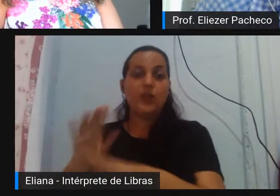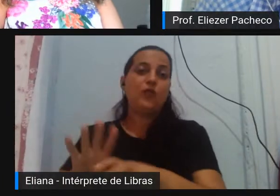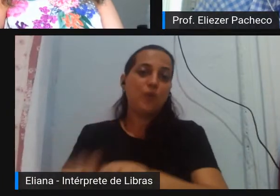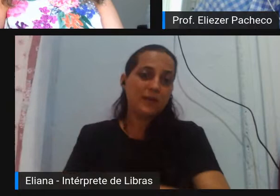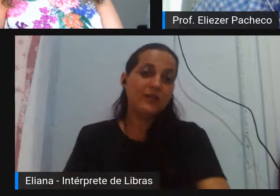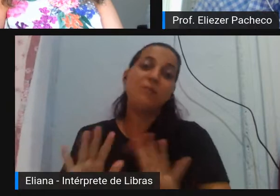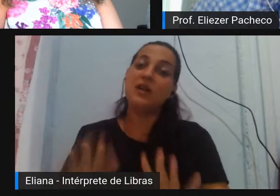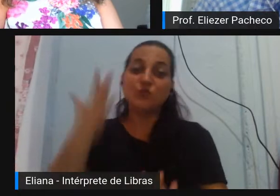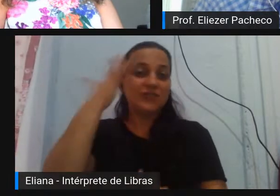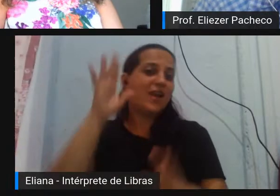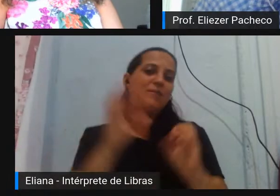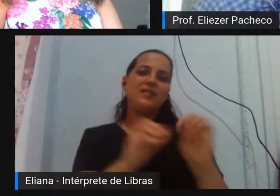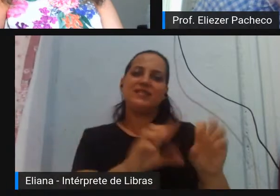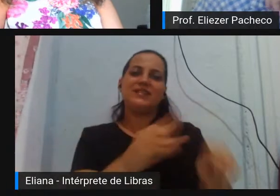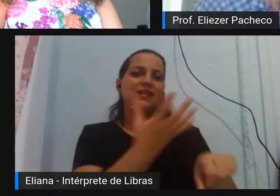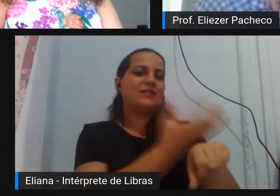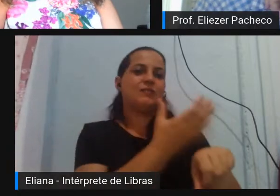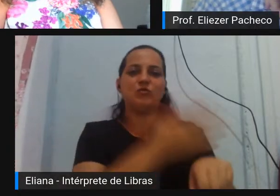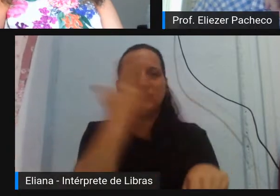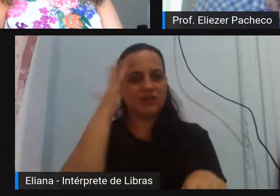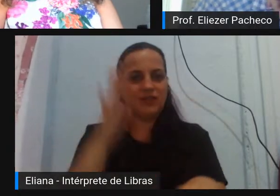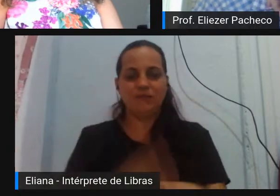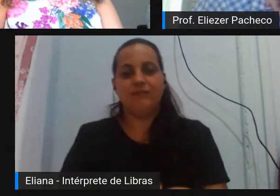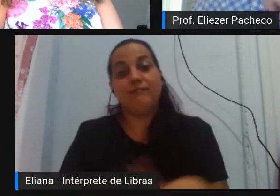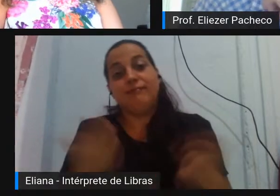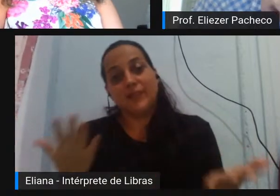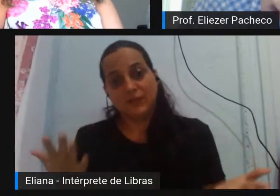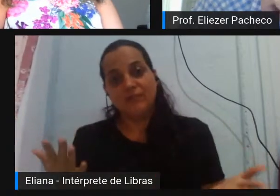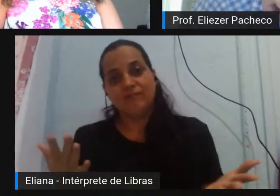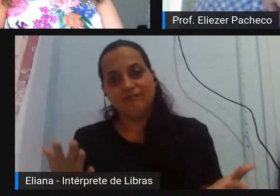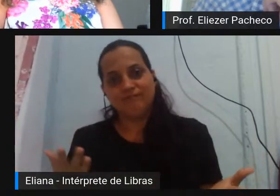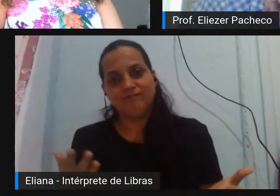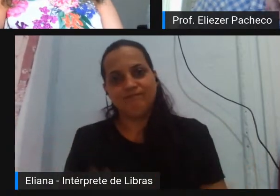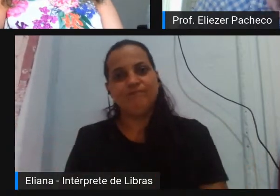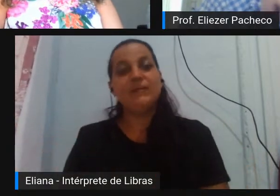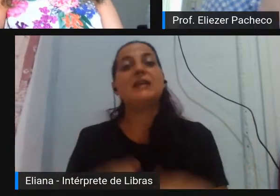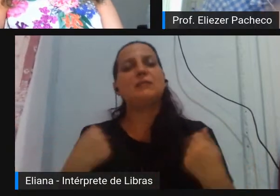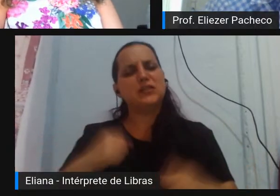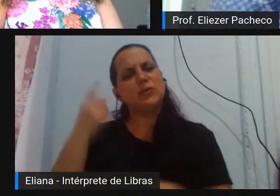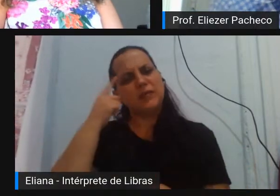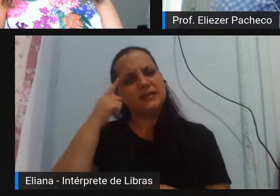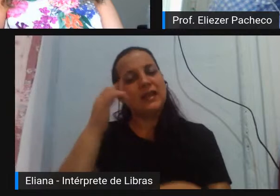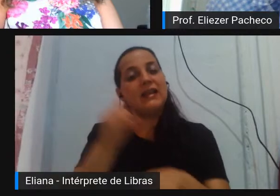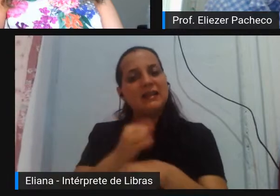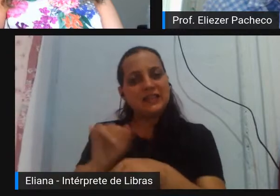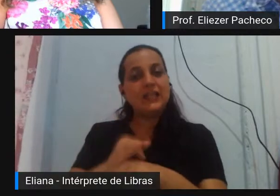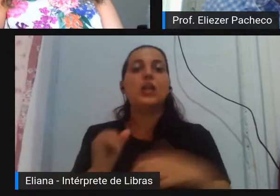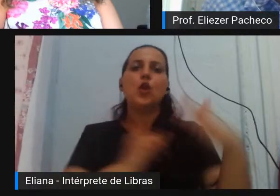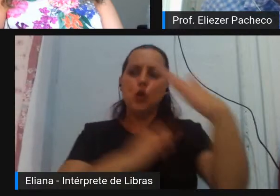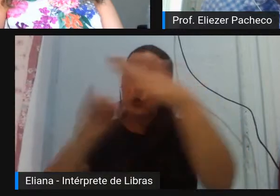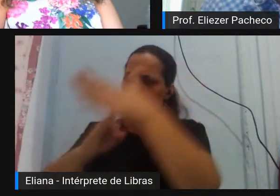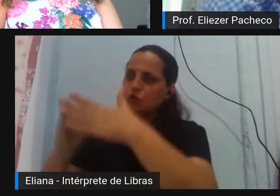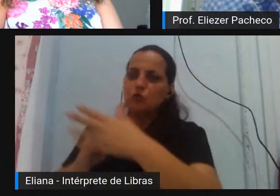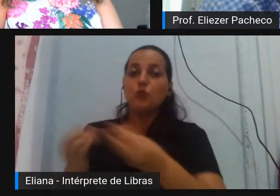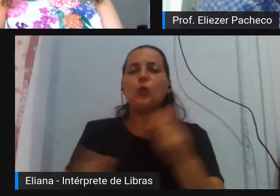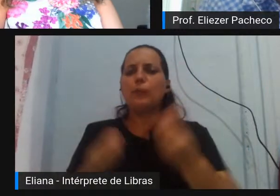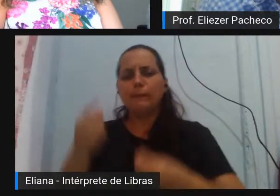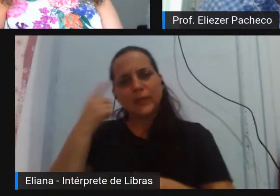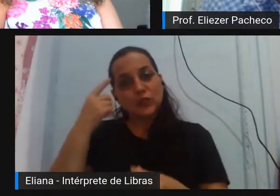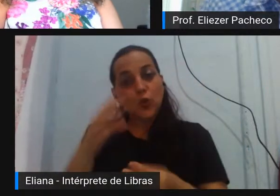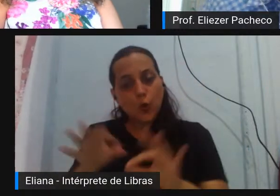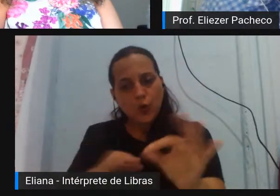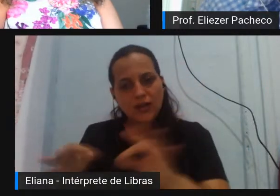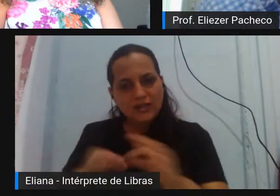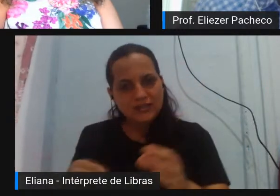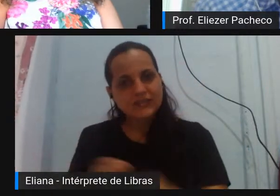tá? Então, é indispensável que os institutos estejam preparados para